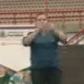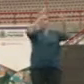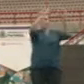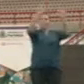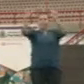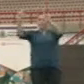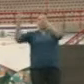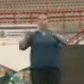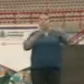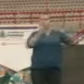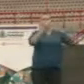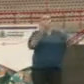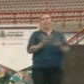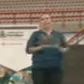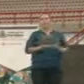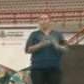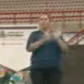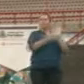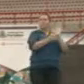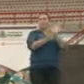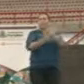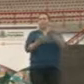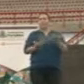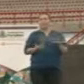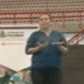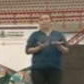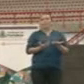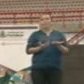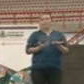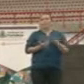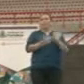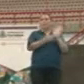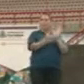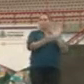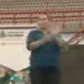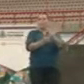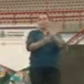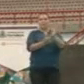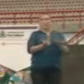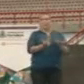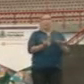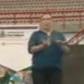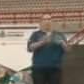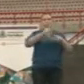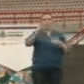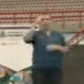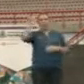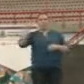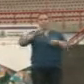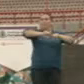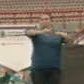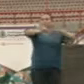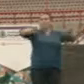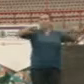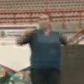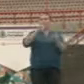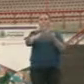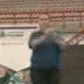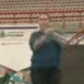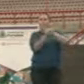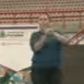quadros, as estátuas, se destacaram figuras como o menino Michelangelo, uma capacidade incrível de fazer